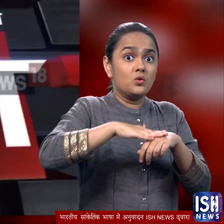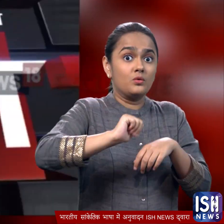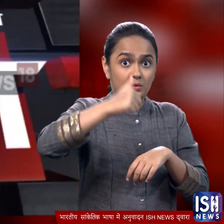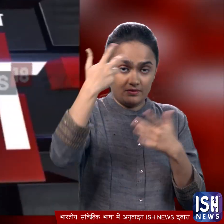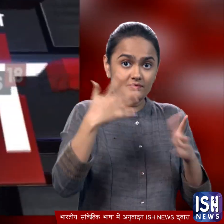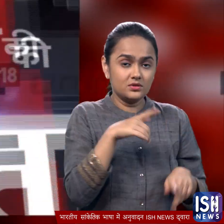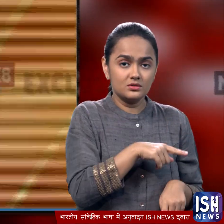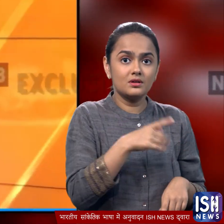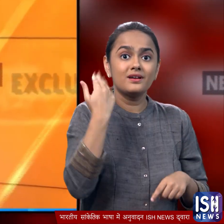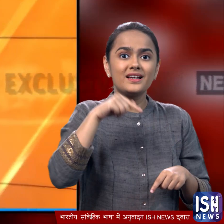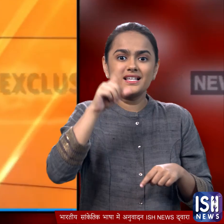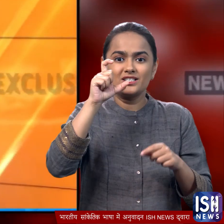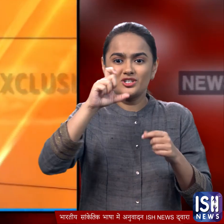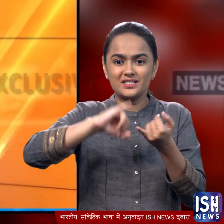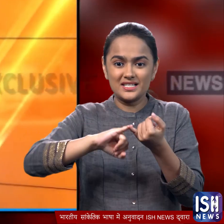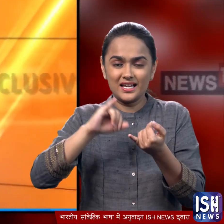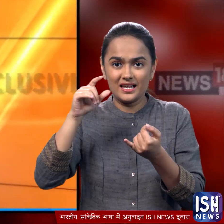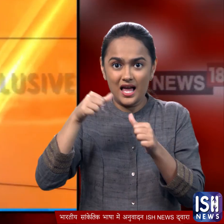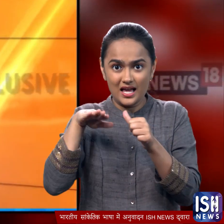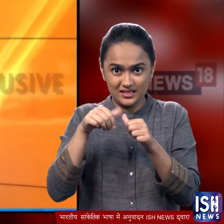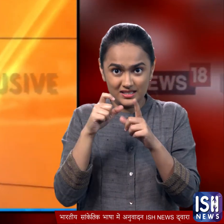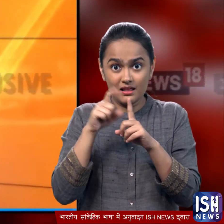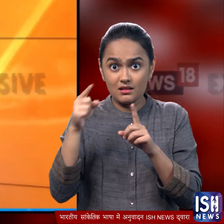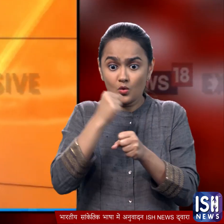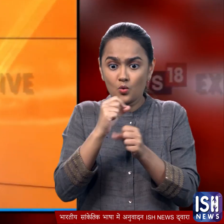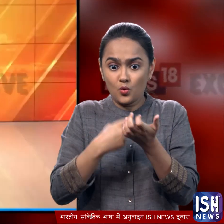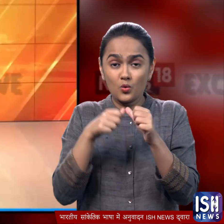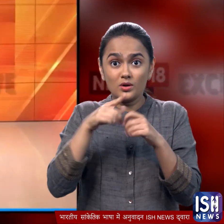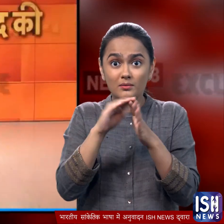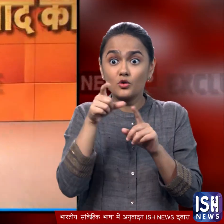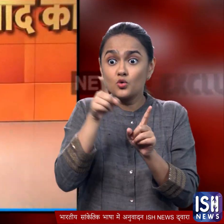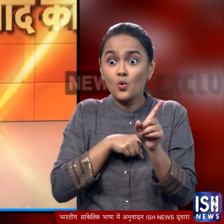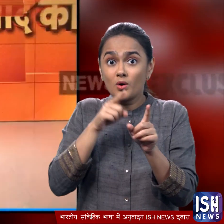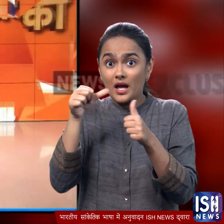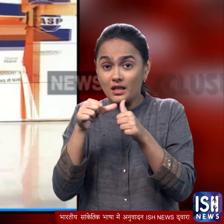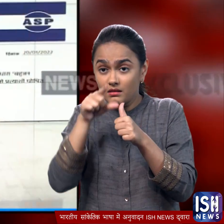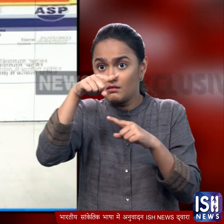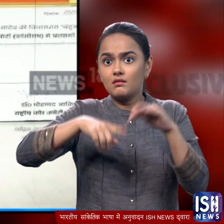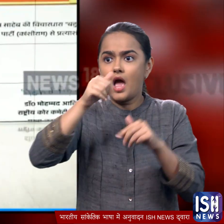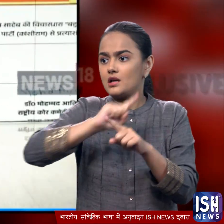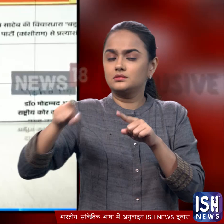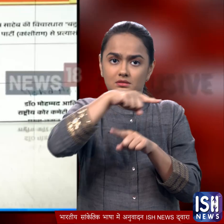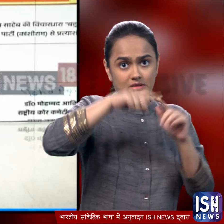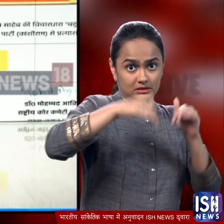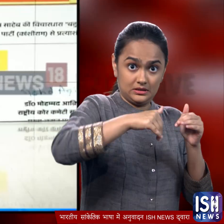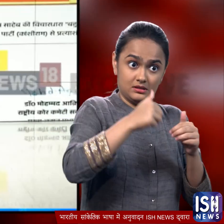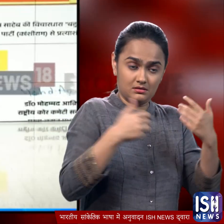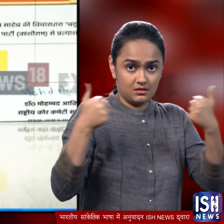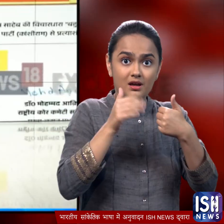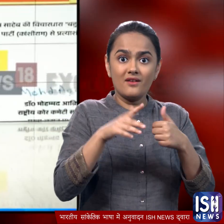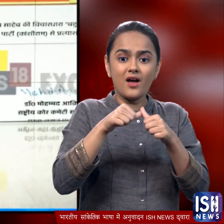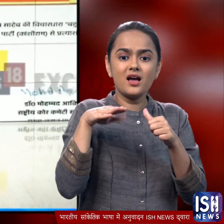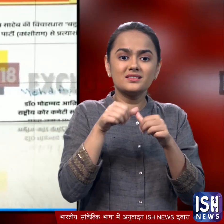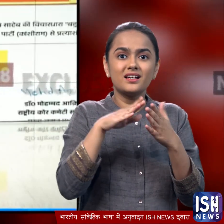रह चुके हैं। भीम आर्मी के अध्यक्ष चंद्रशेखर आजाद गोरखपुर सदर सीट से योगी आदित्यनाथ के खिलाफ चुनाव लड़ेंगे। वो अपनी आजाद